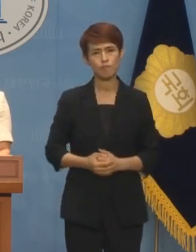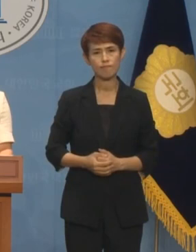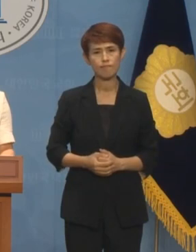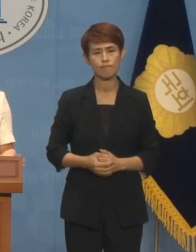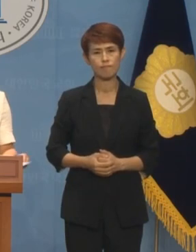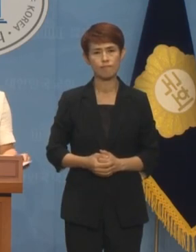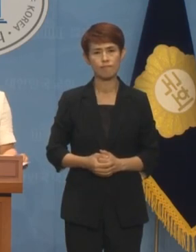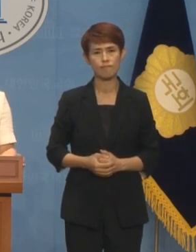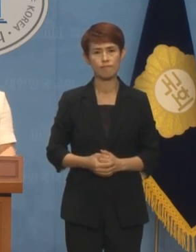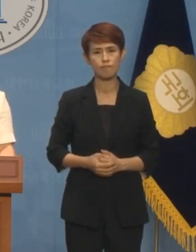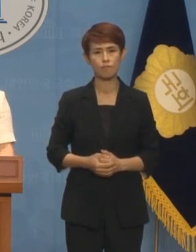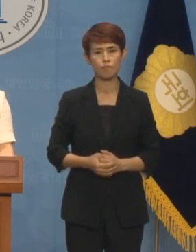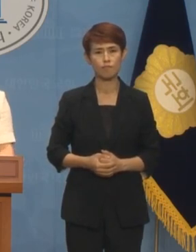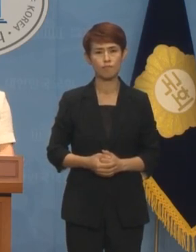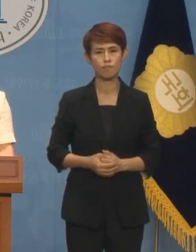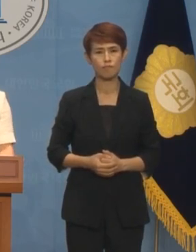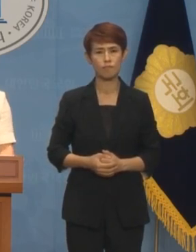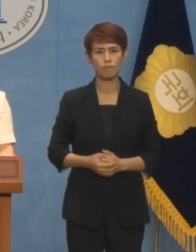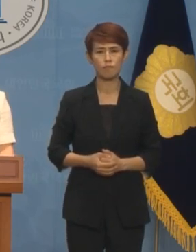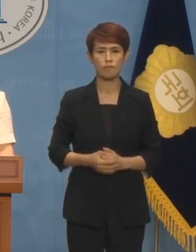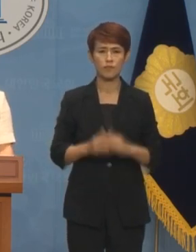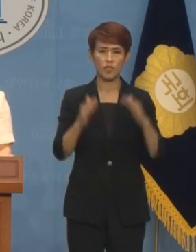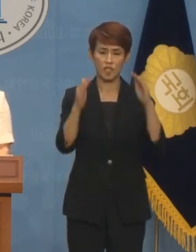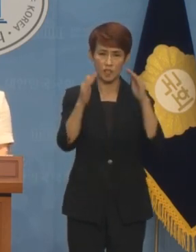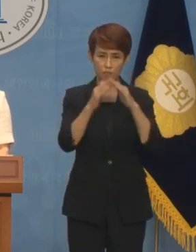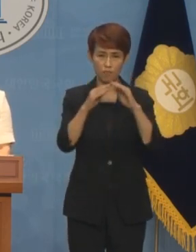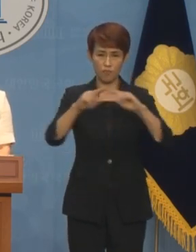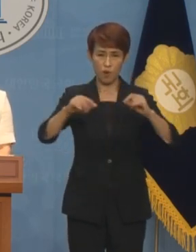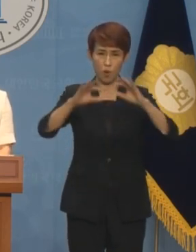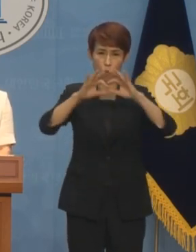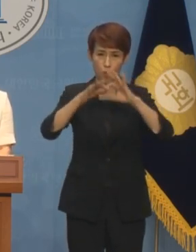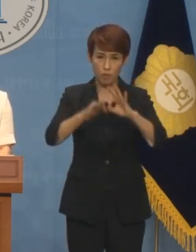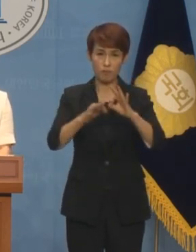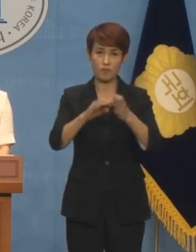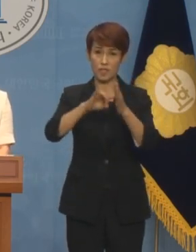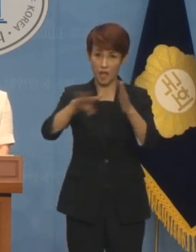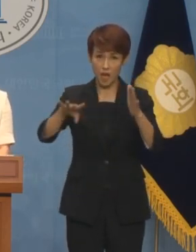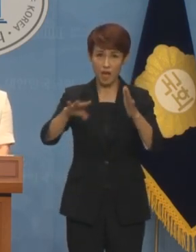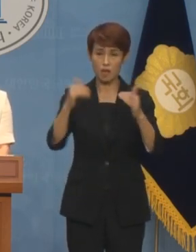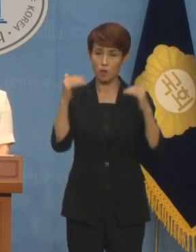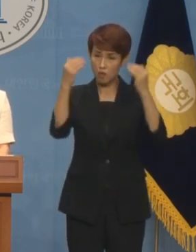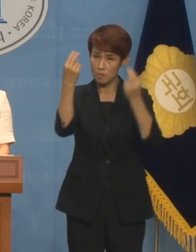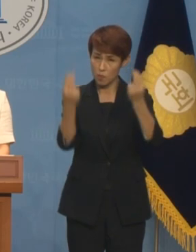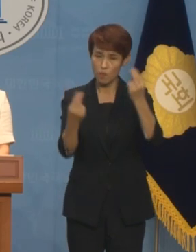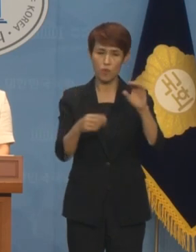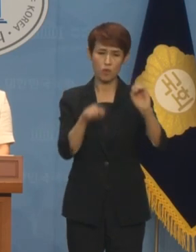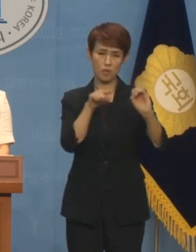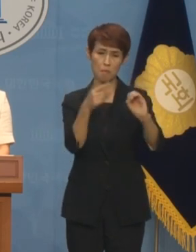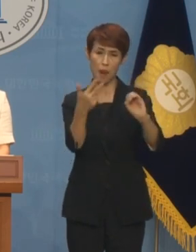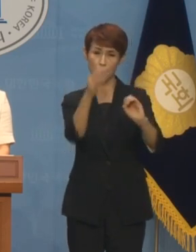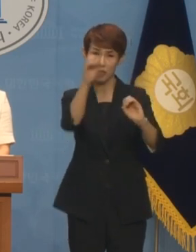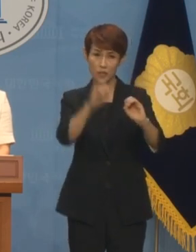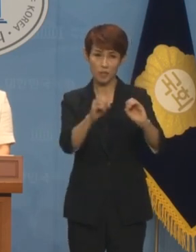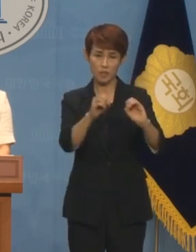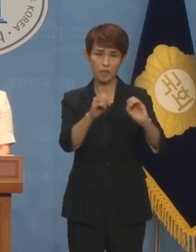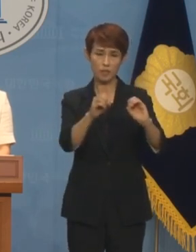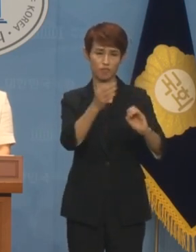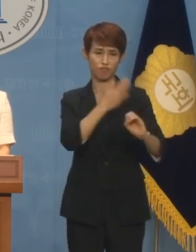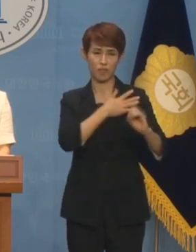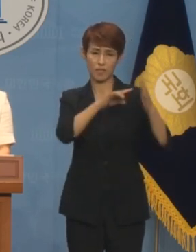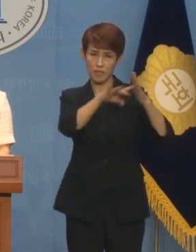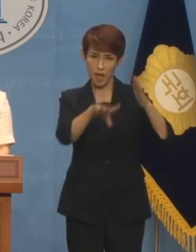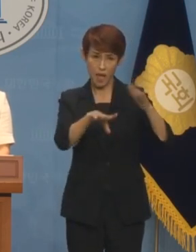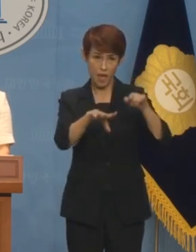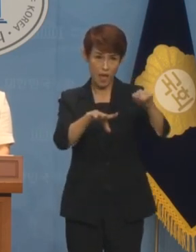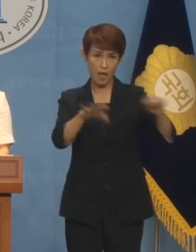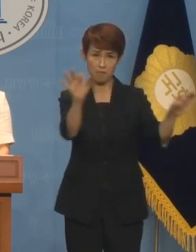입장입니다. 이는 주택종부세의 한정에 우리나라 성인 인구 대비 0.8%가 내는 부유세 성격의